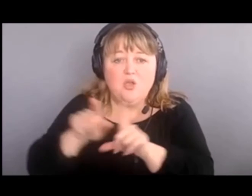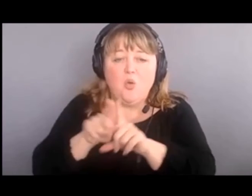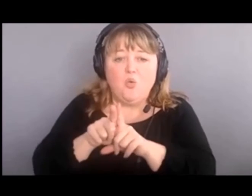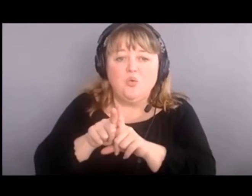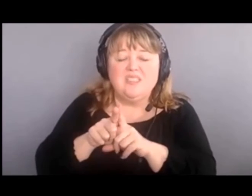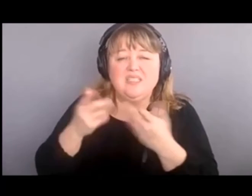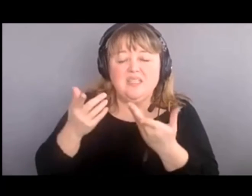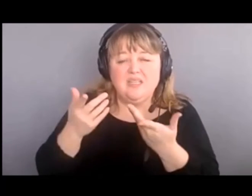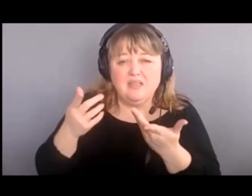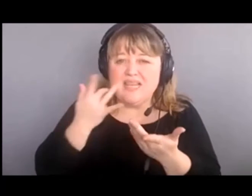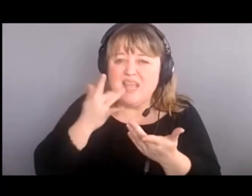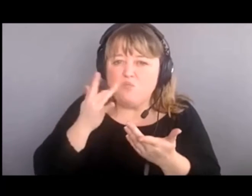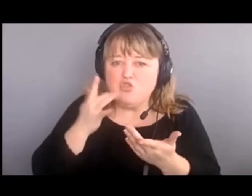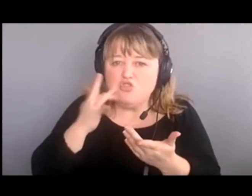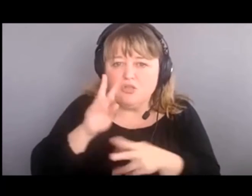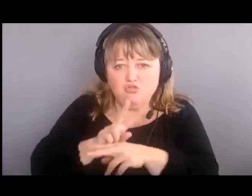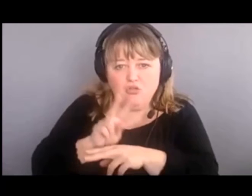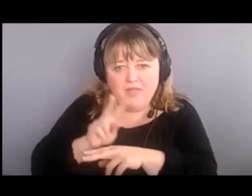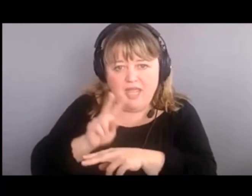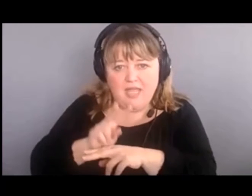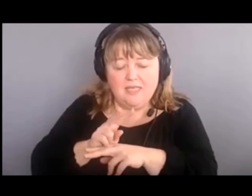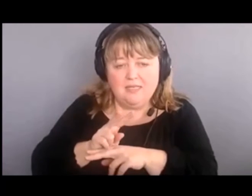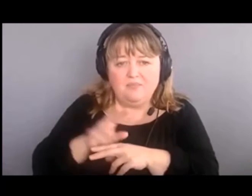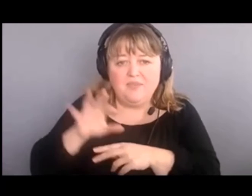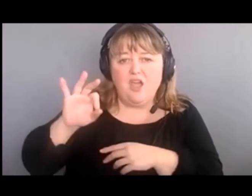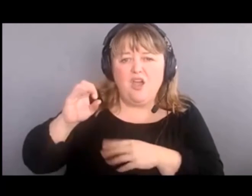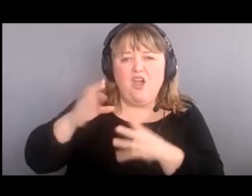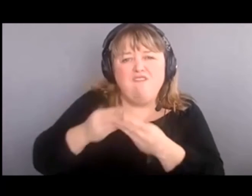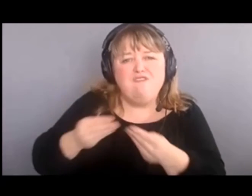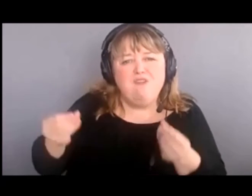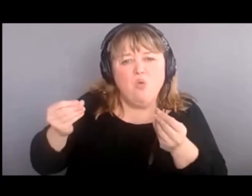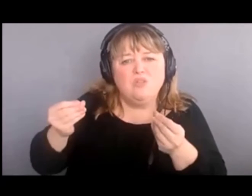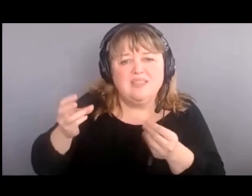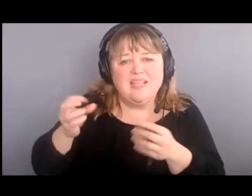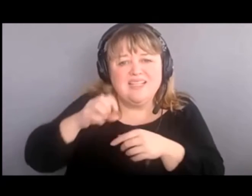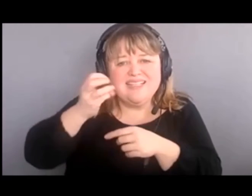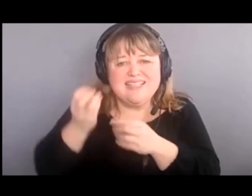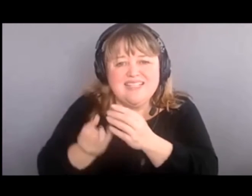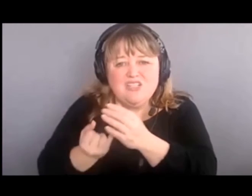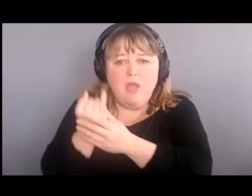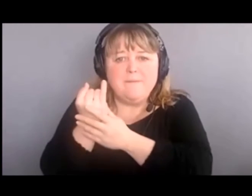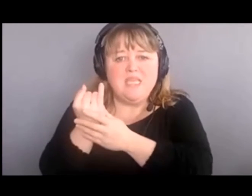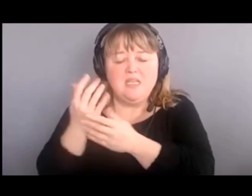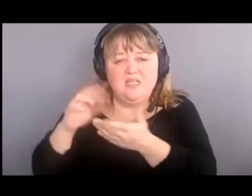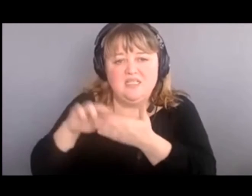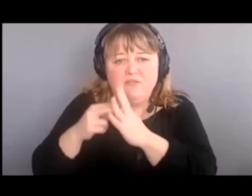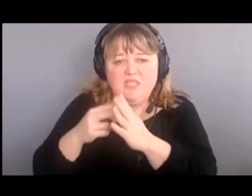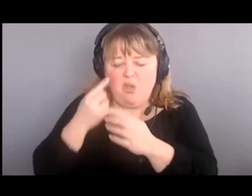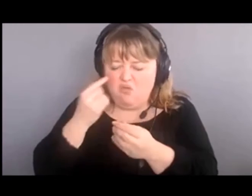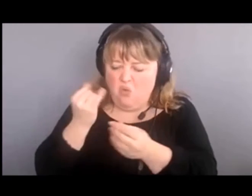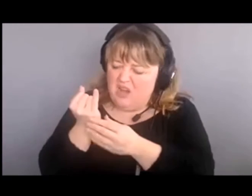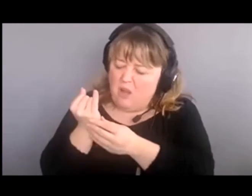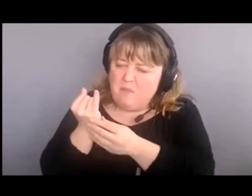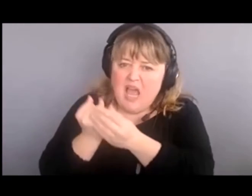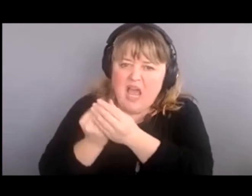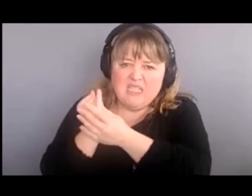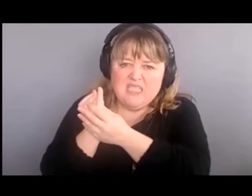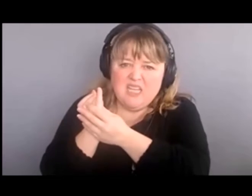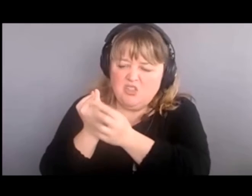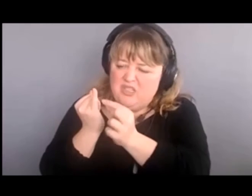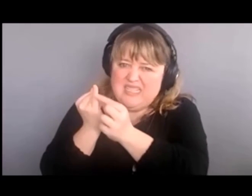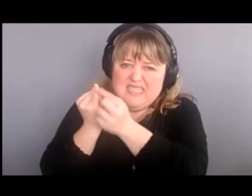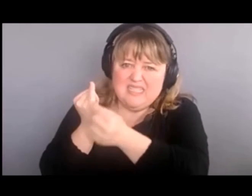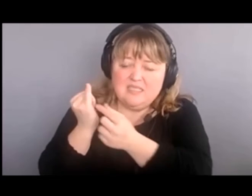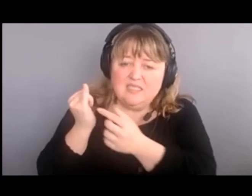bien propre. Puis la fonte des semis, ça, c'est quand on voit au bas de notre tige, ça commence à s'affaiblir, s'amincir, puis le